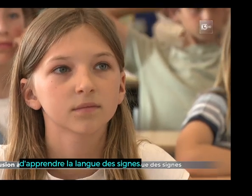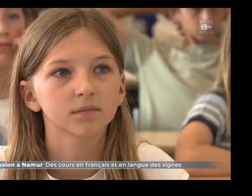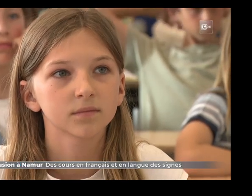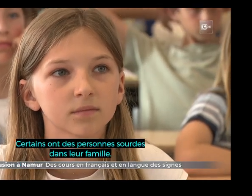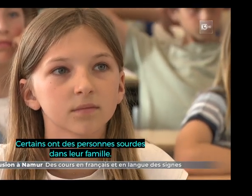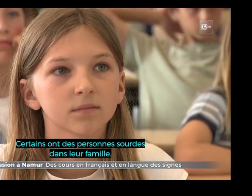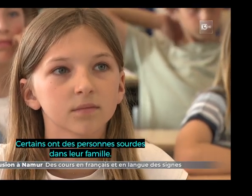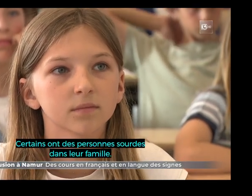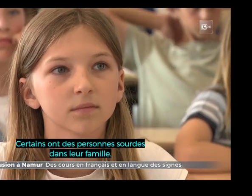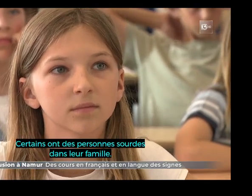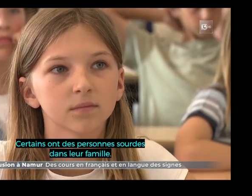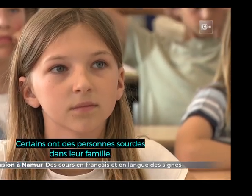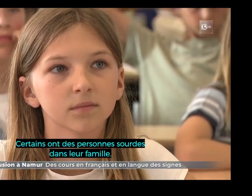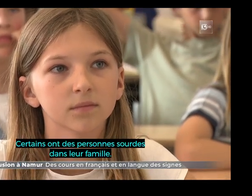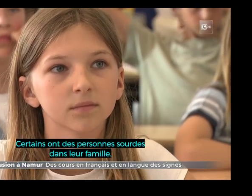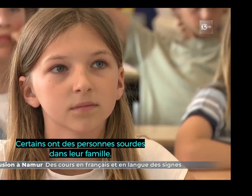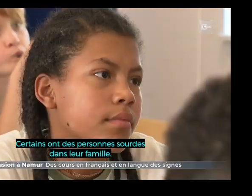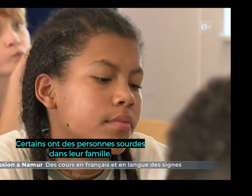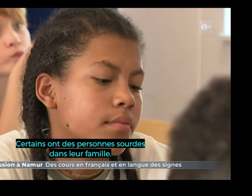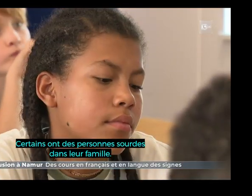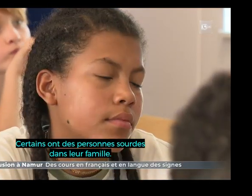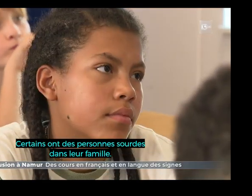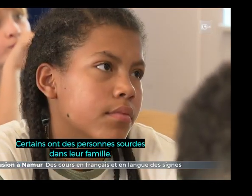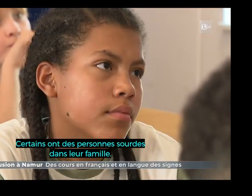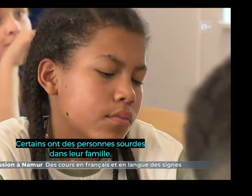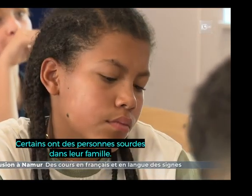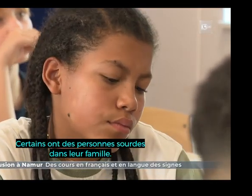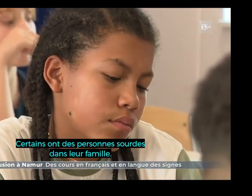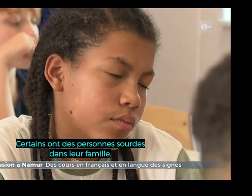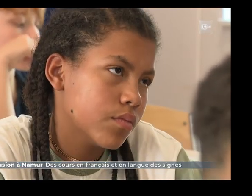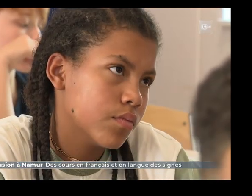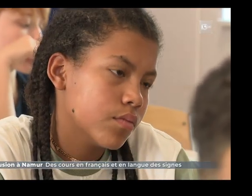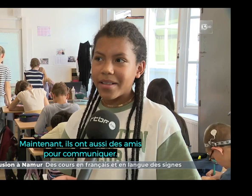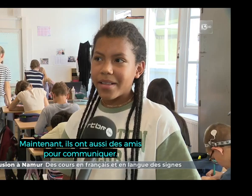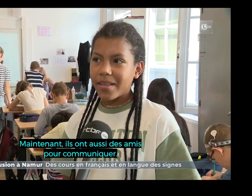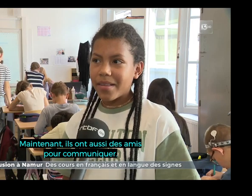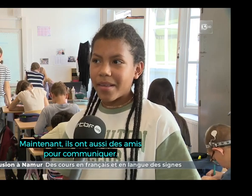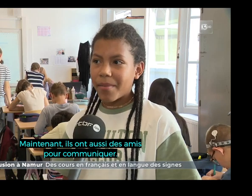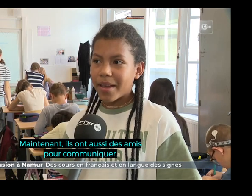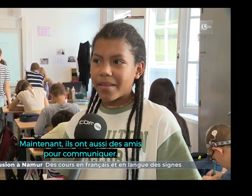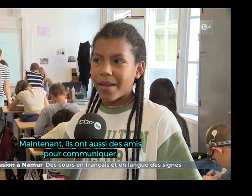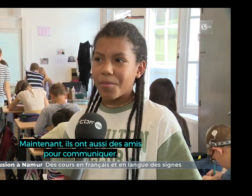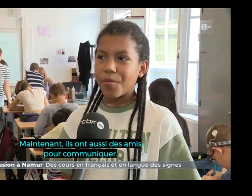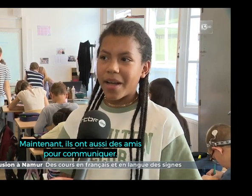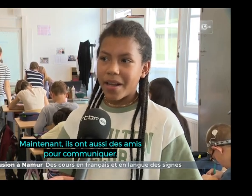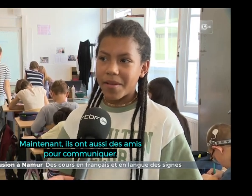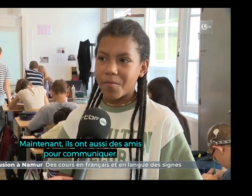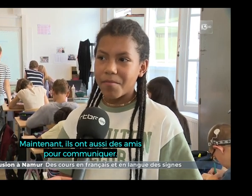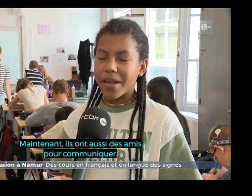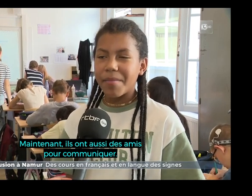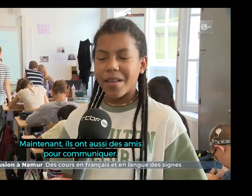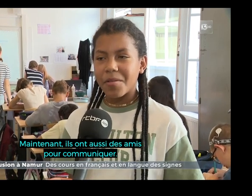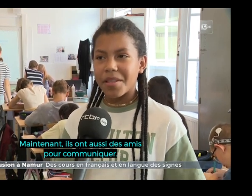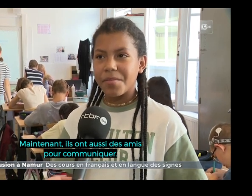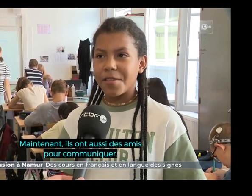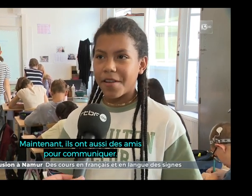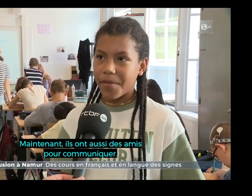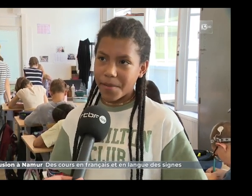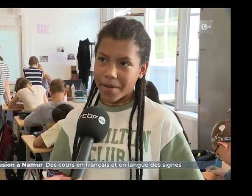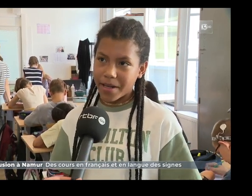famille. Maintenant, ils ont aussi des amis avec qui ils savent communiquer. Ici, ça m'a aidé à mieux parler avec mon père parce qu'au début, je ne savais pas parler